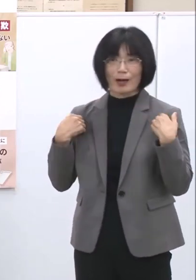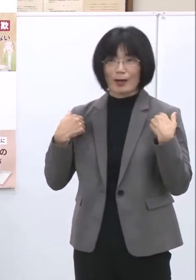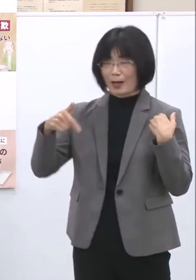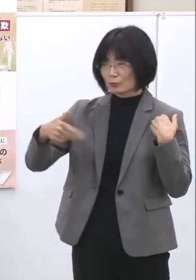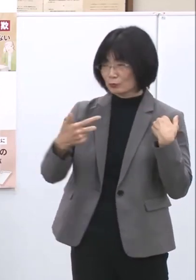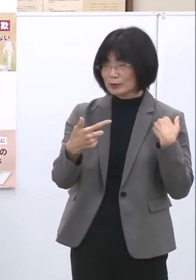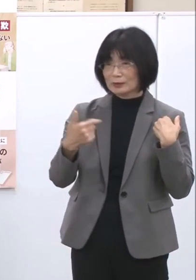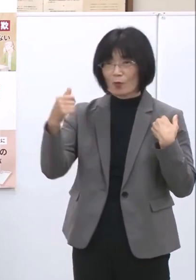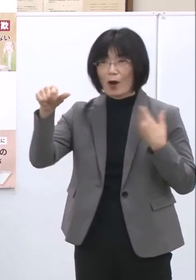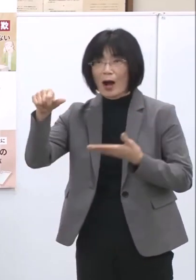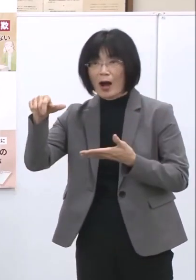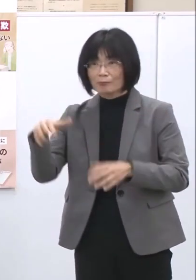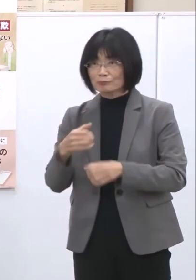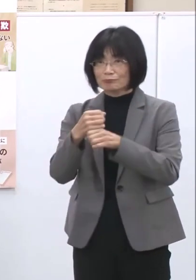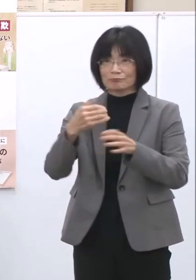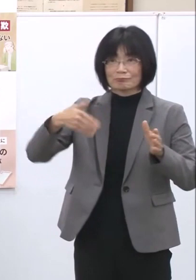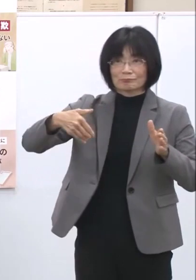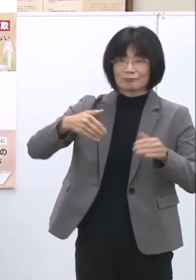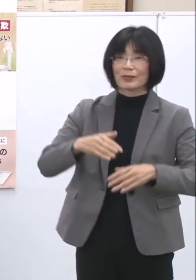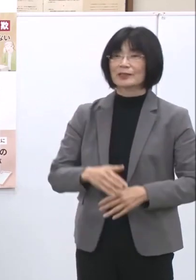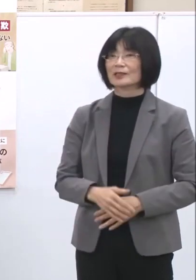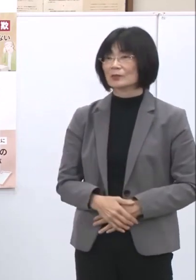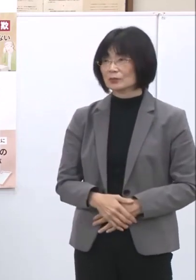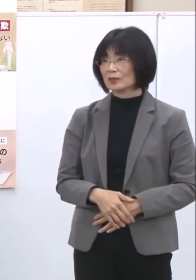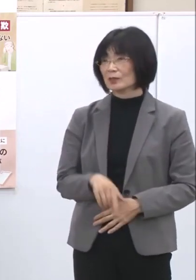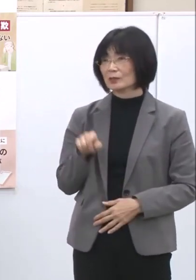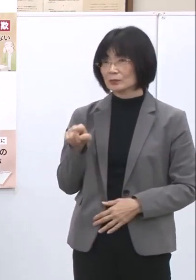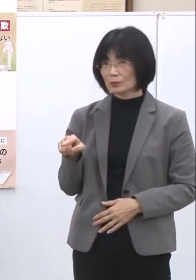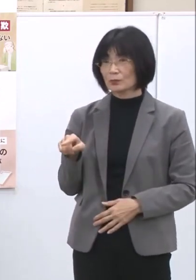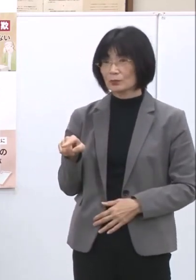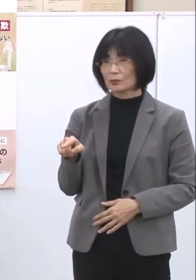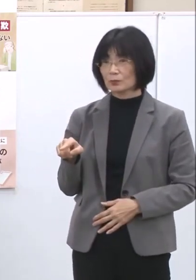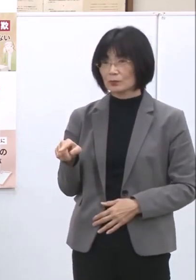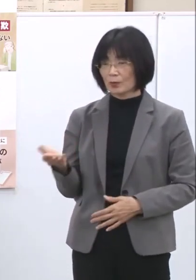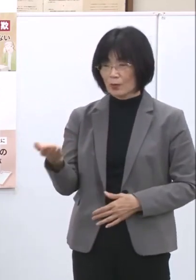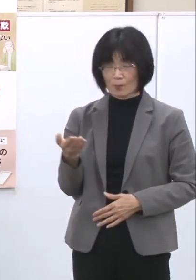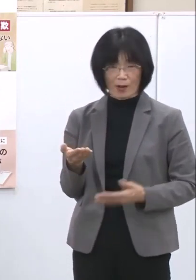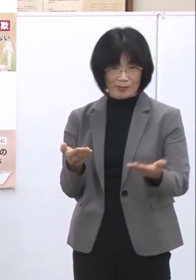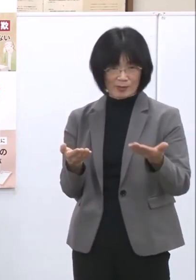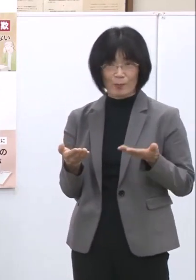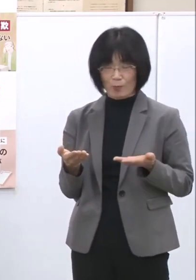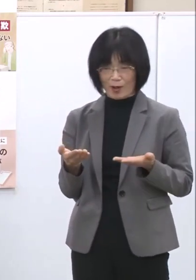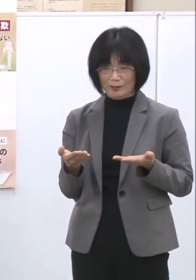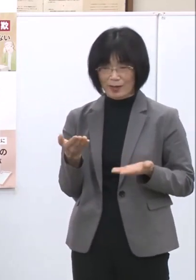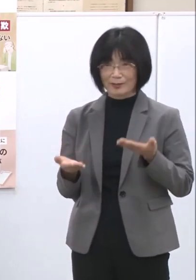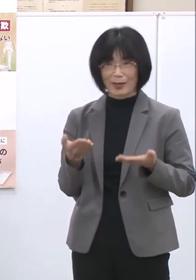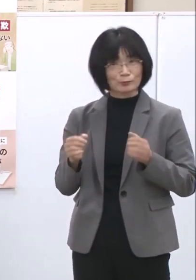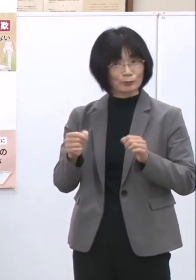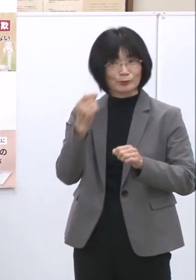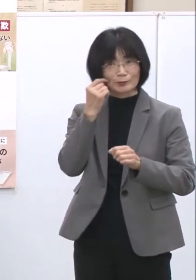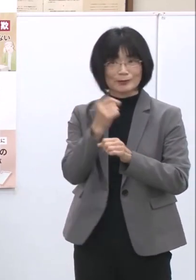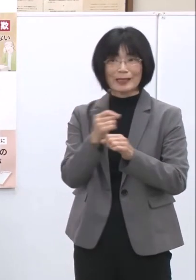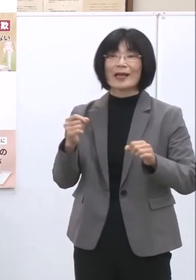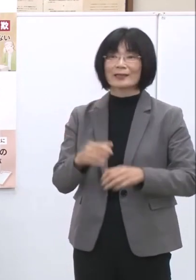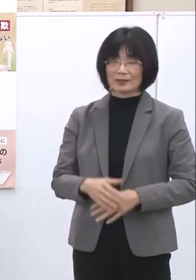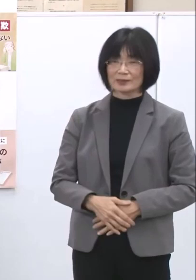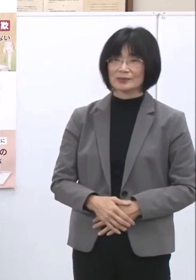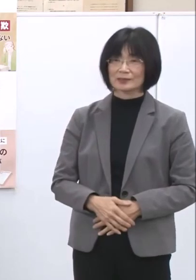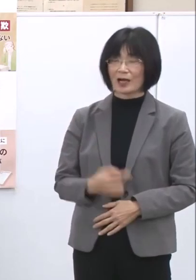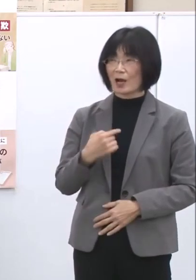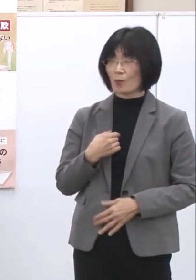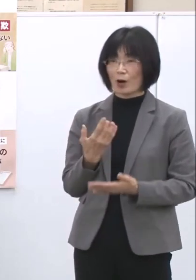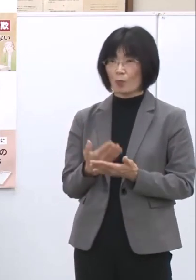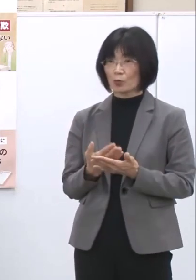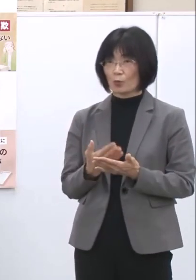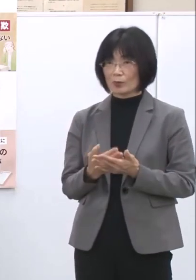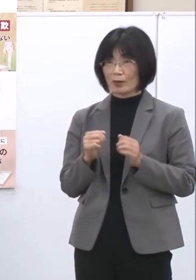をできている段階ではないのでですね、そこと逐一比較して今どうっていうのはちょっと答えかねるんですけど、僕らが求め